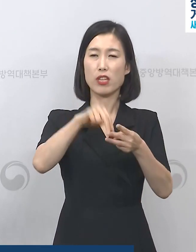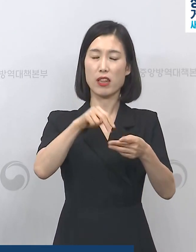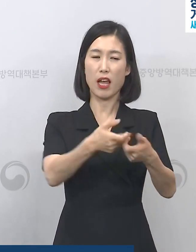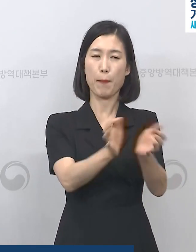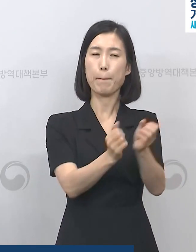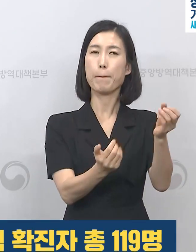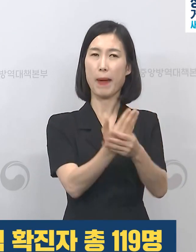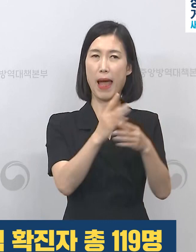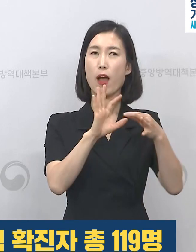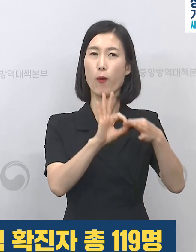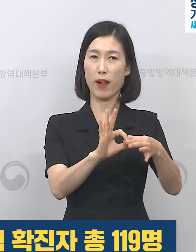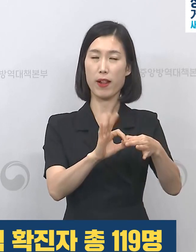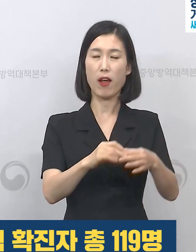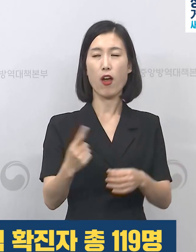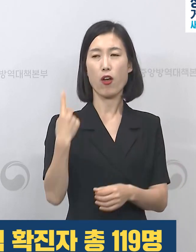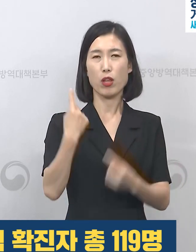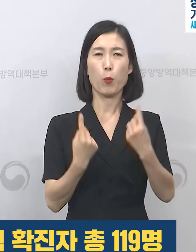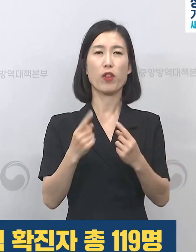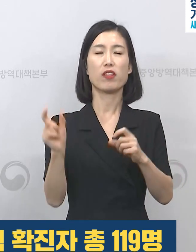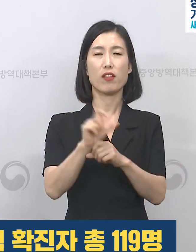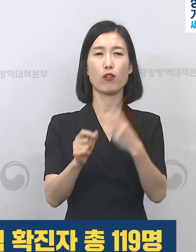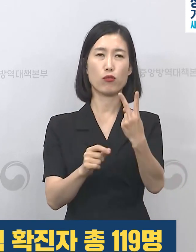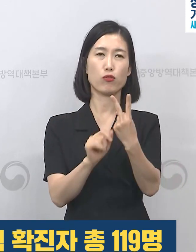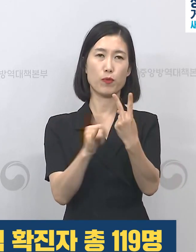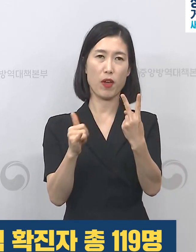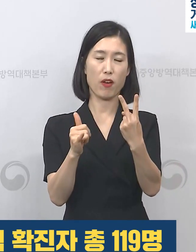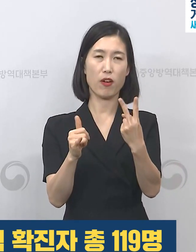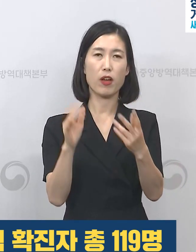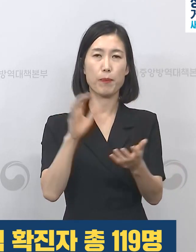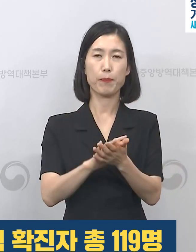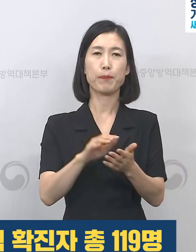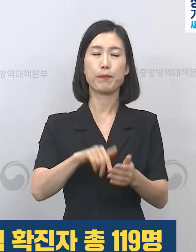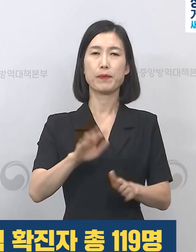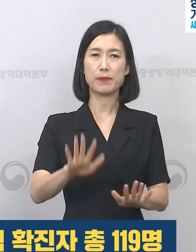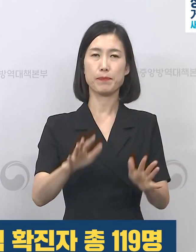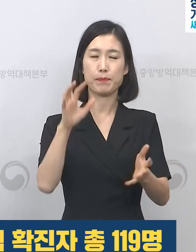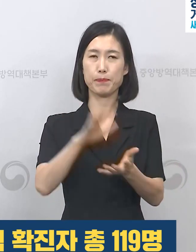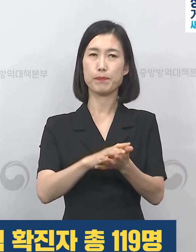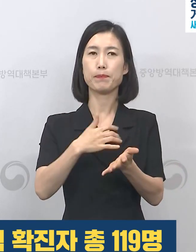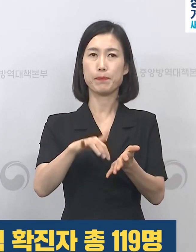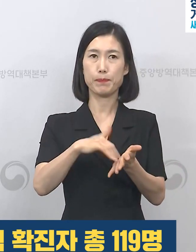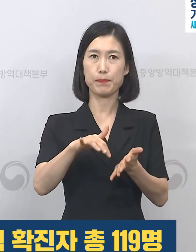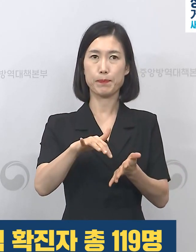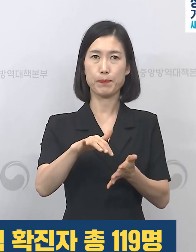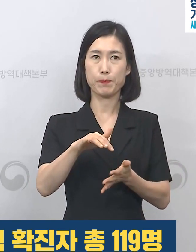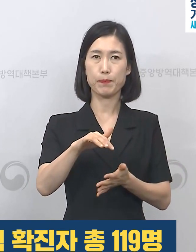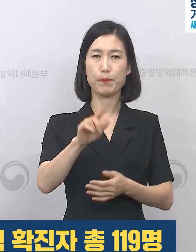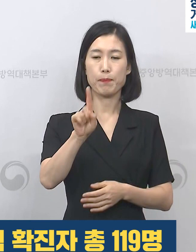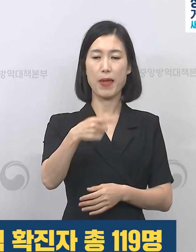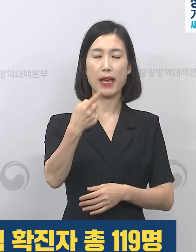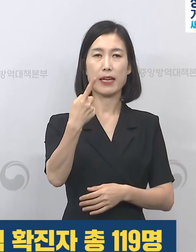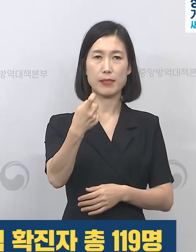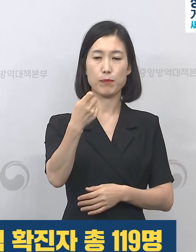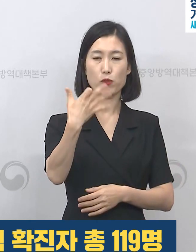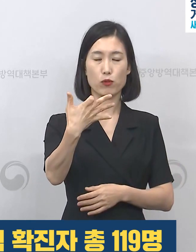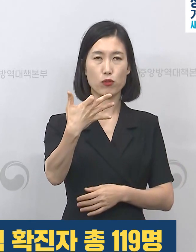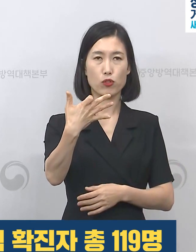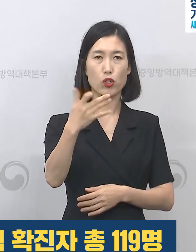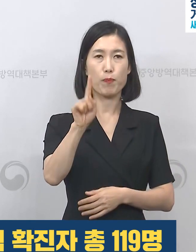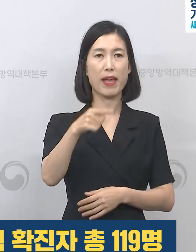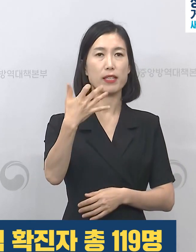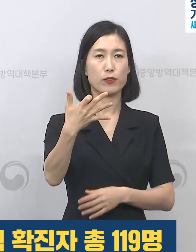발생과 관련해서는 전일 대비 2명이 증가하여 현재까지 누적 확진자는 총